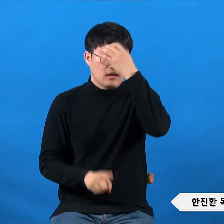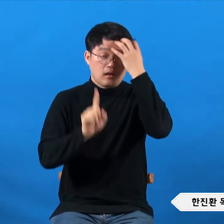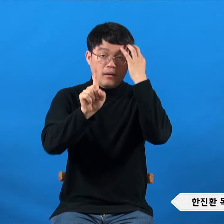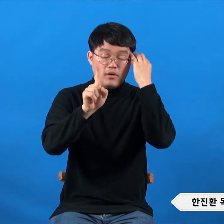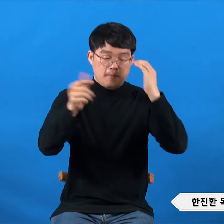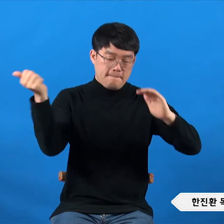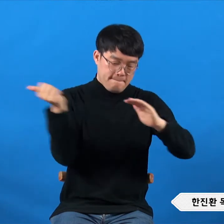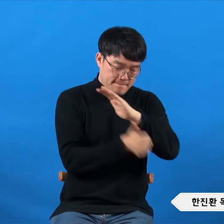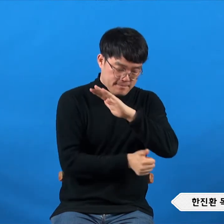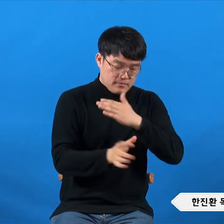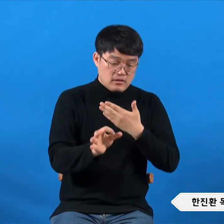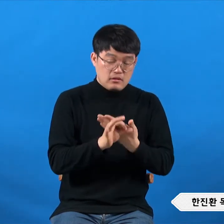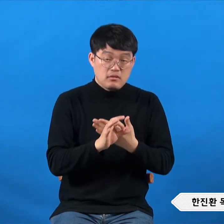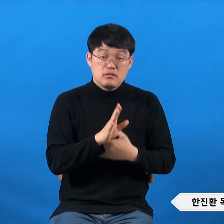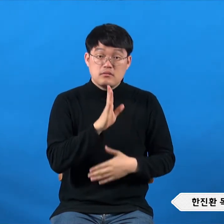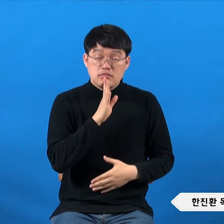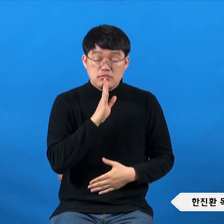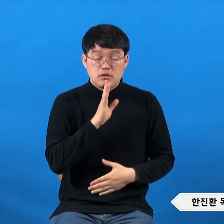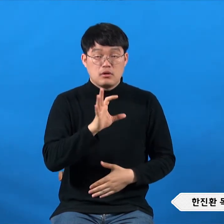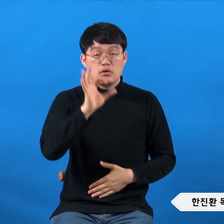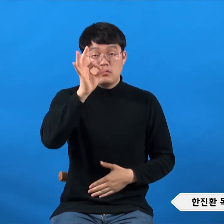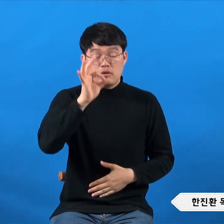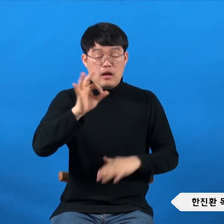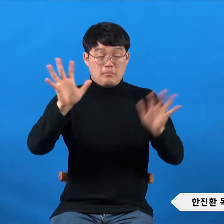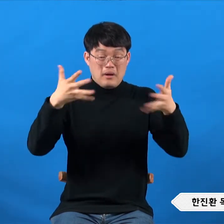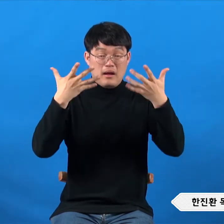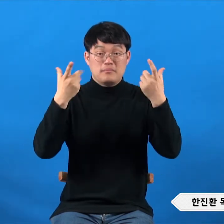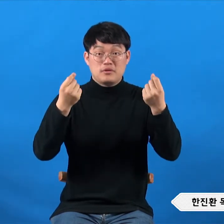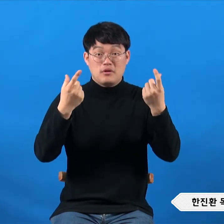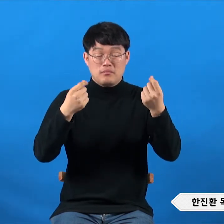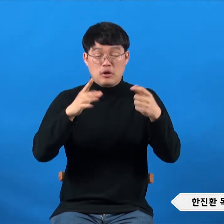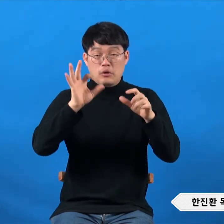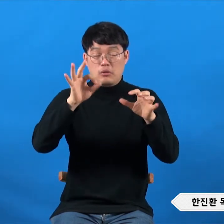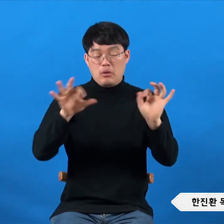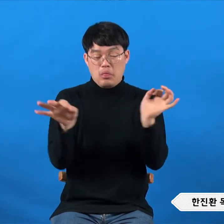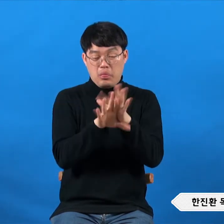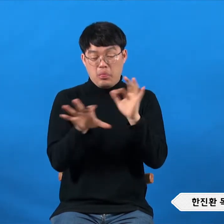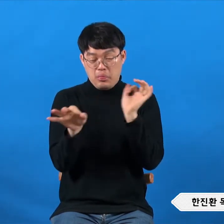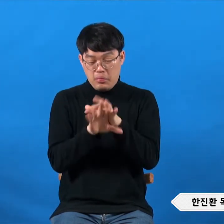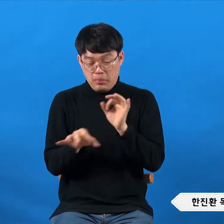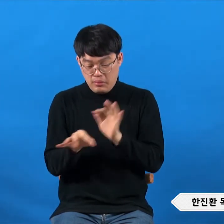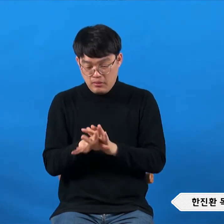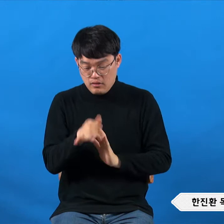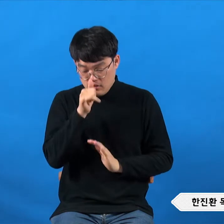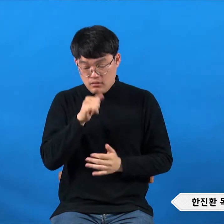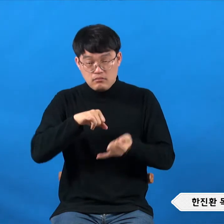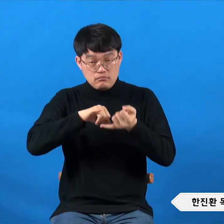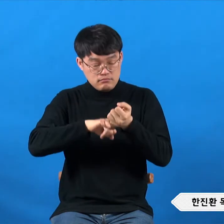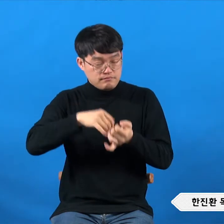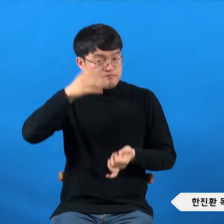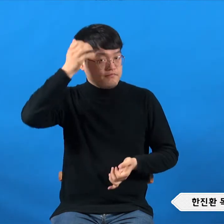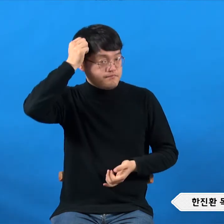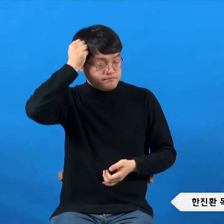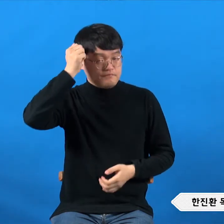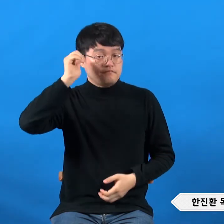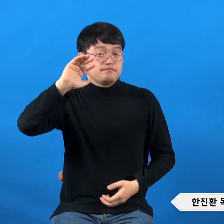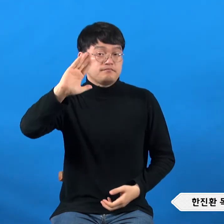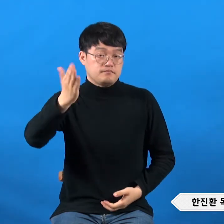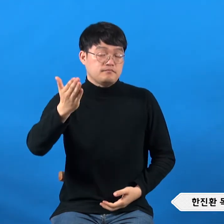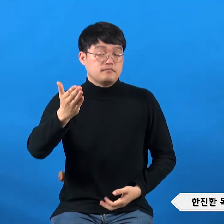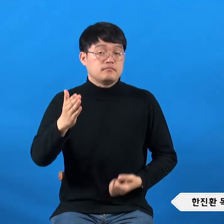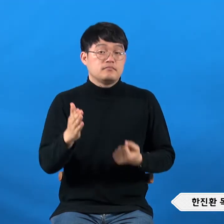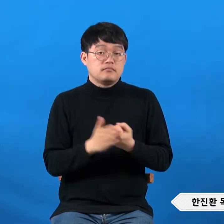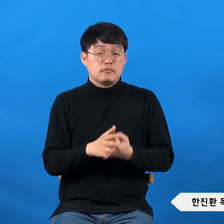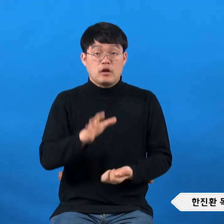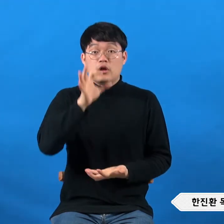한번 실패가 닥치면 정말 바람처럼 술술 빠져나갈 수 있다는 것을 잊으면 안 됩니다.